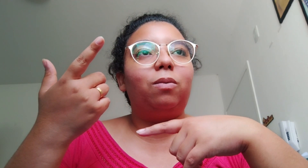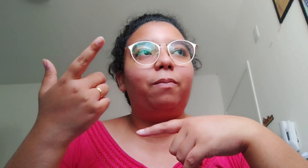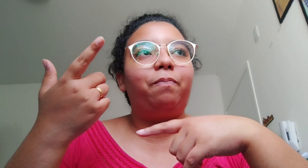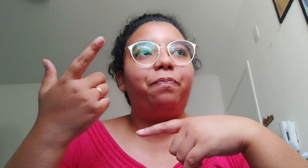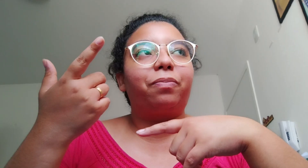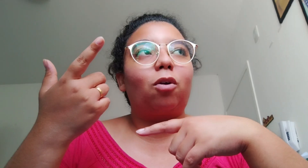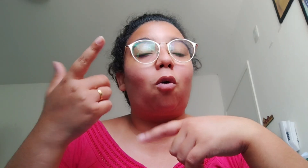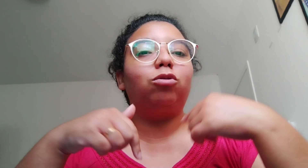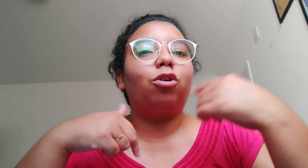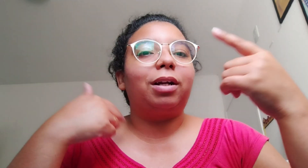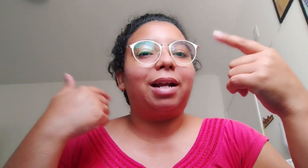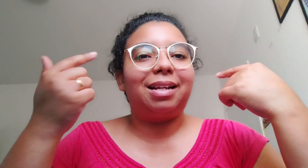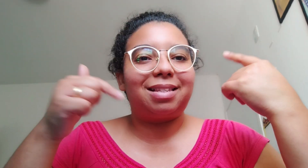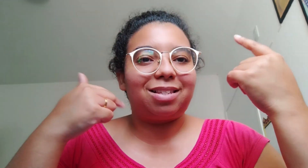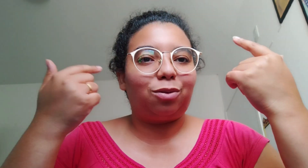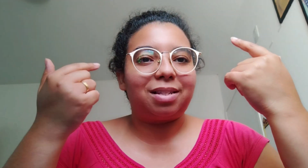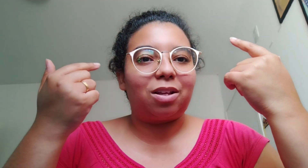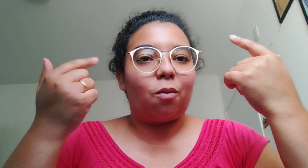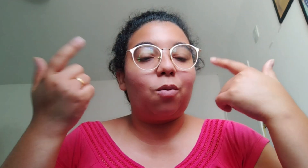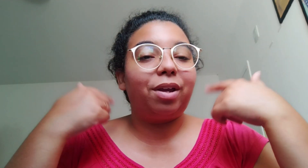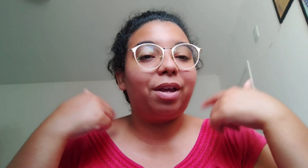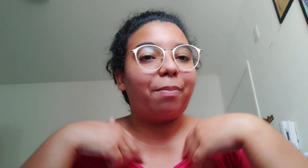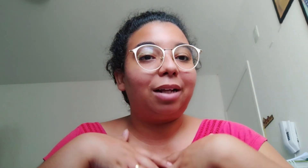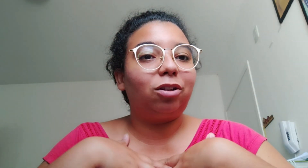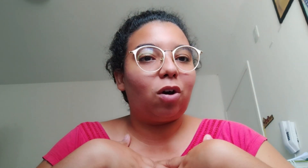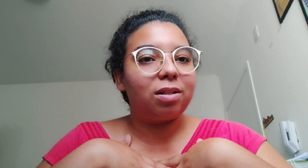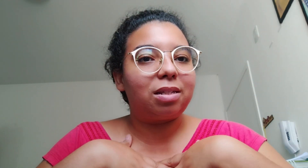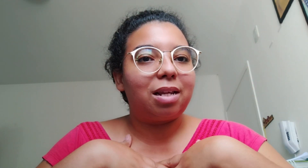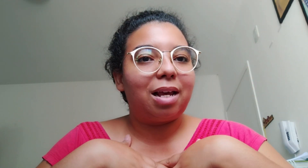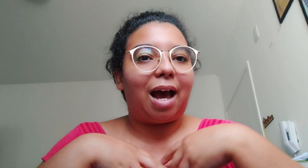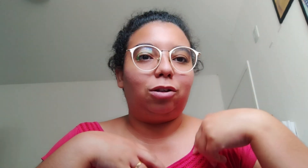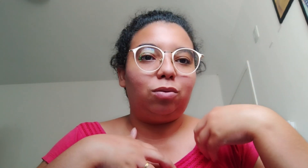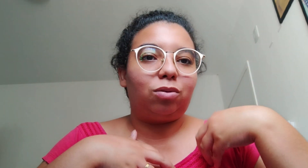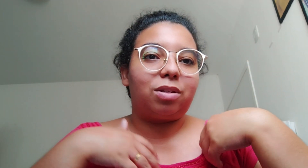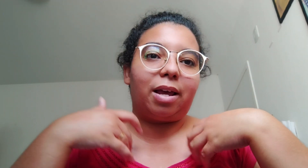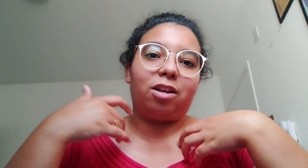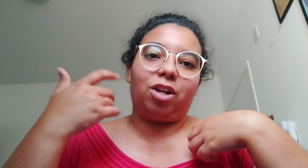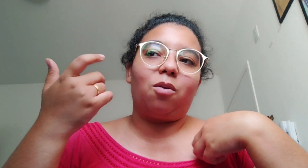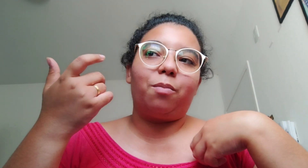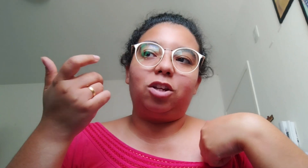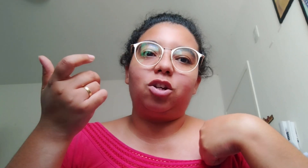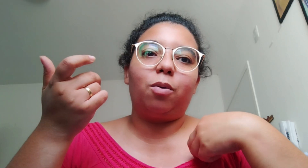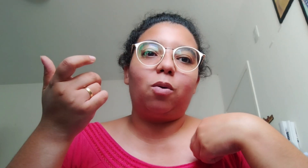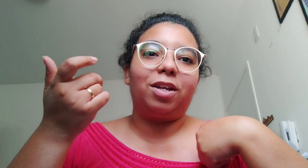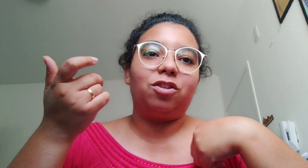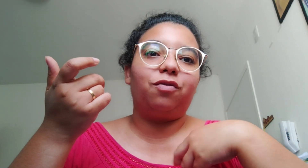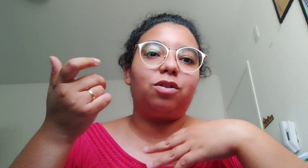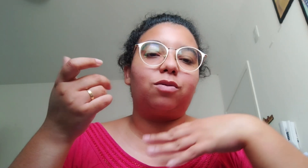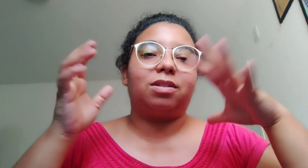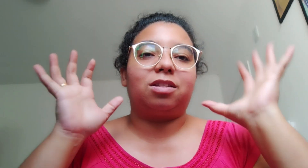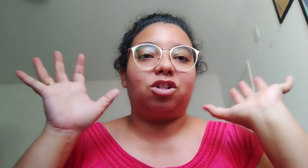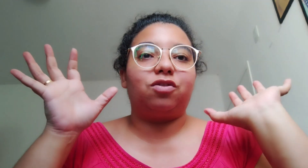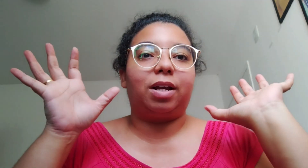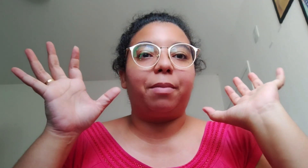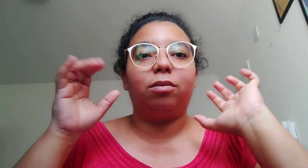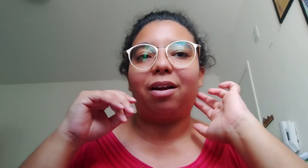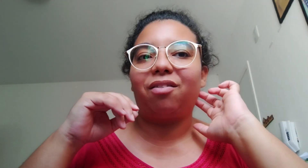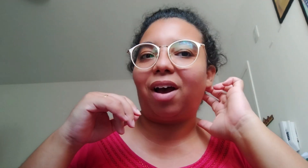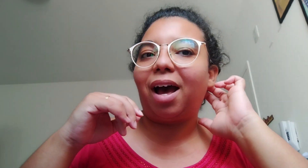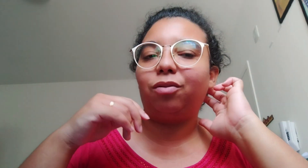como contornar essa situação, o que para nós adultos geralmente é um pouco mais difícil. Às vezes a gente fica meio travado,